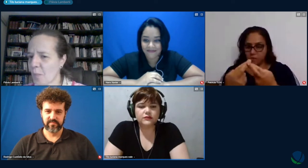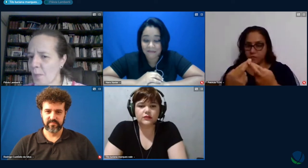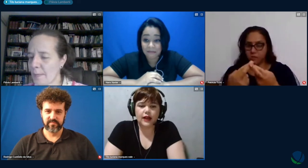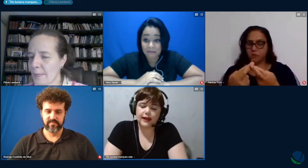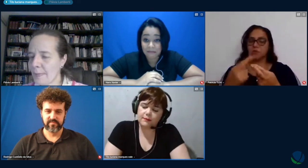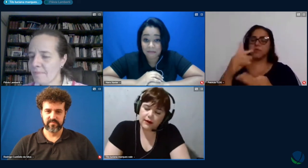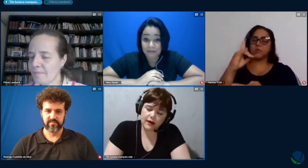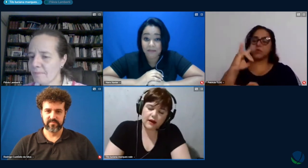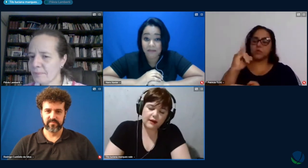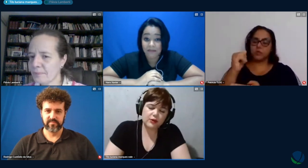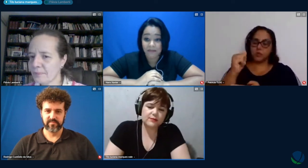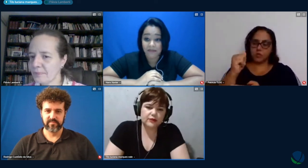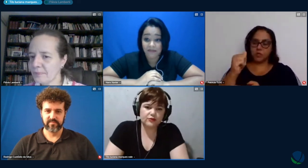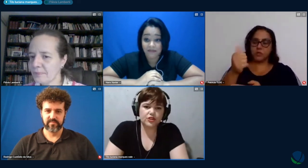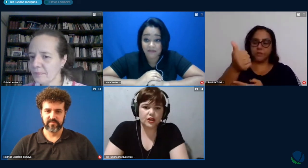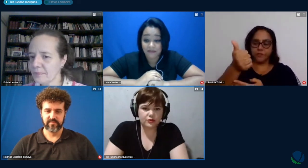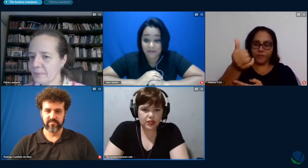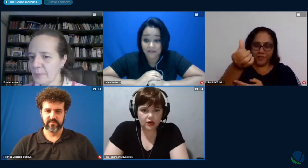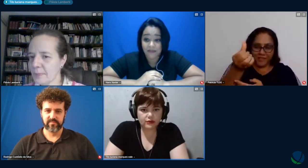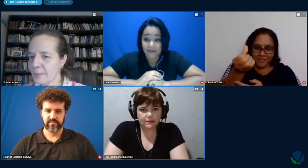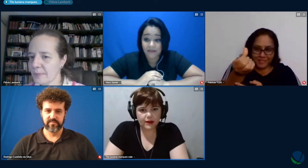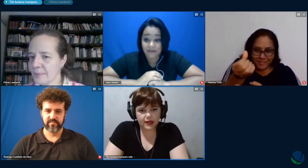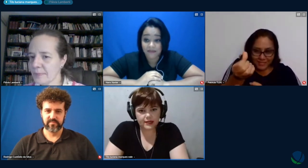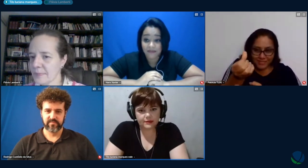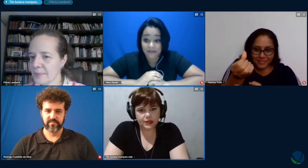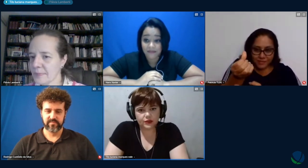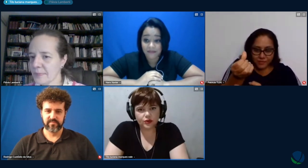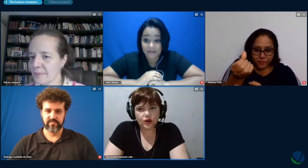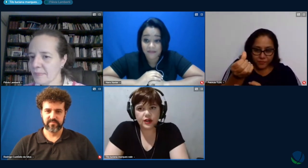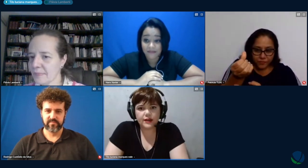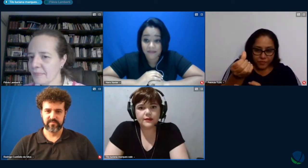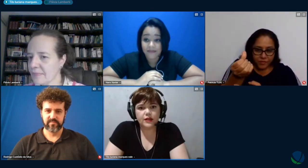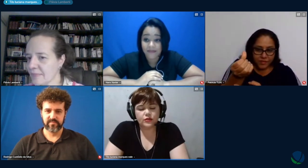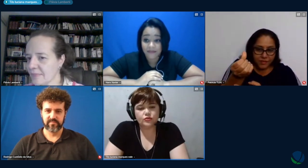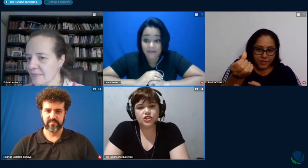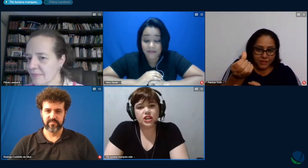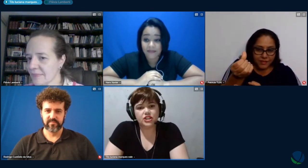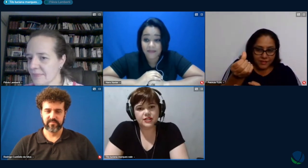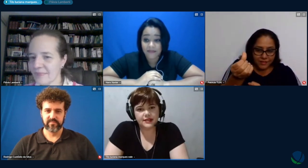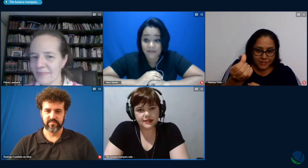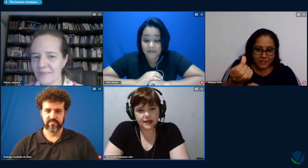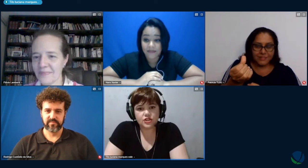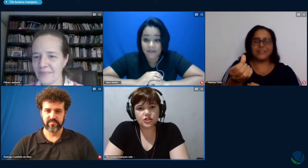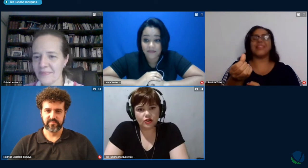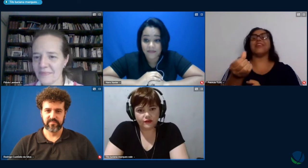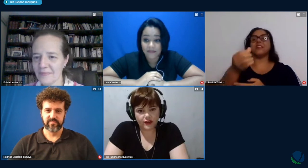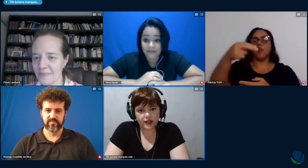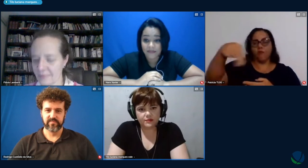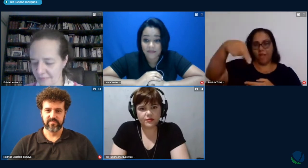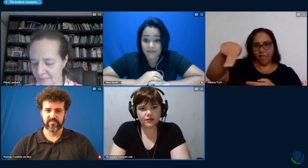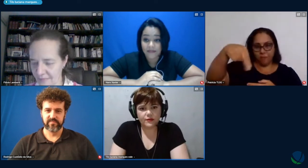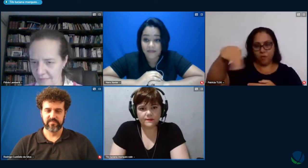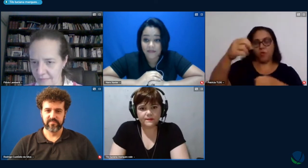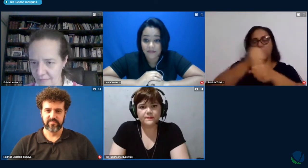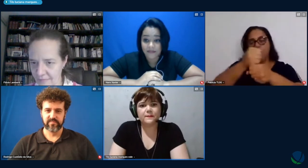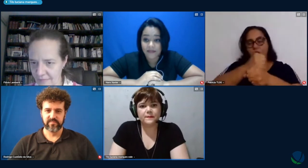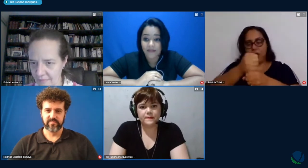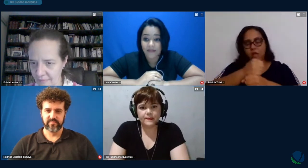agora acabou esse período de reunião da banca examinadora no dia 16 de